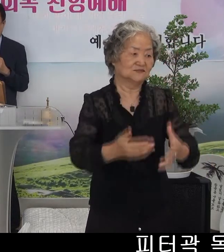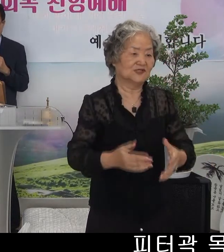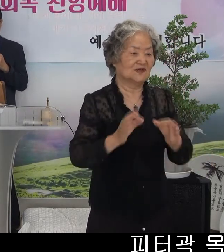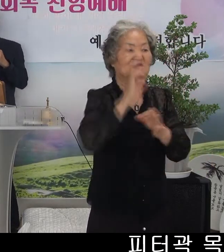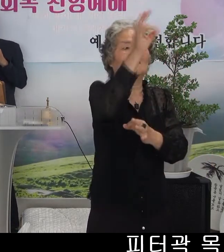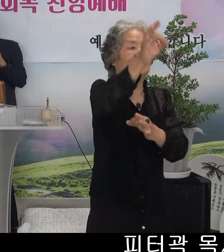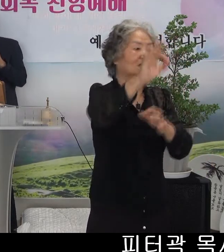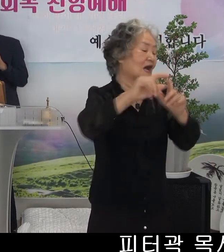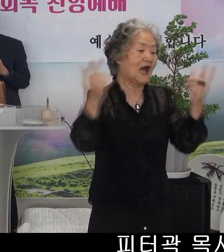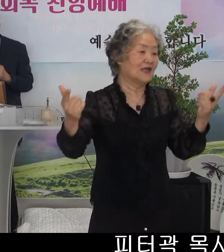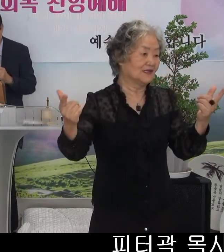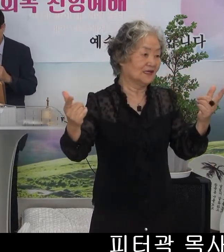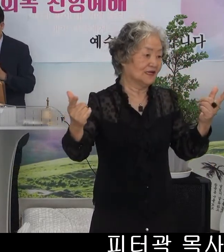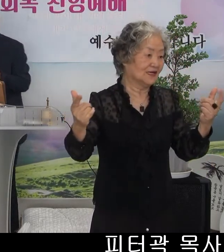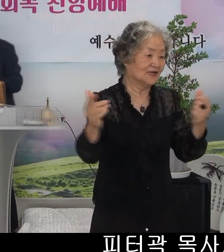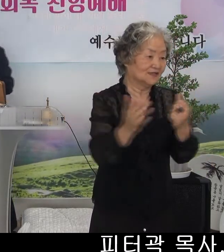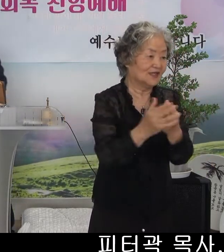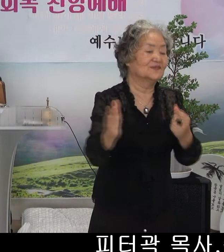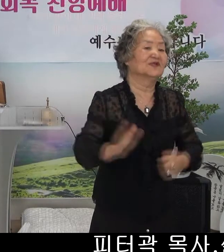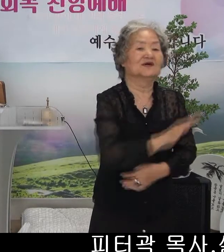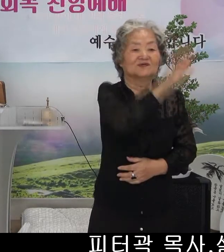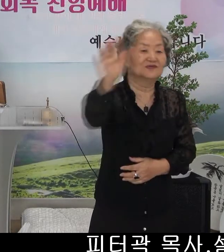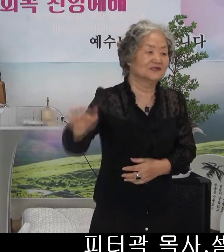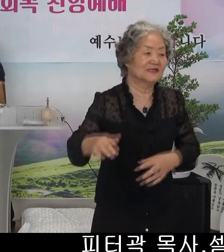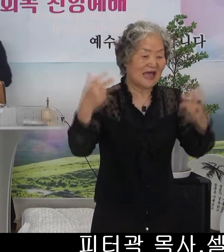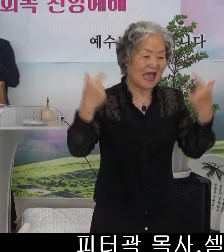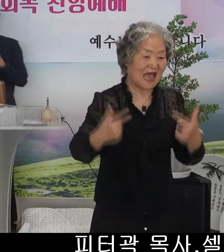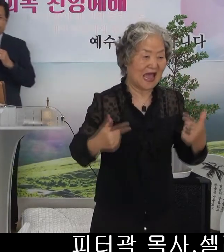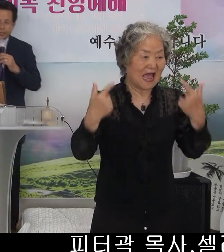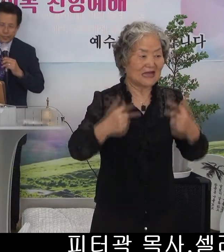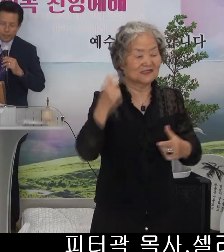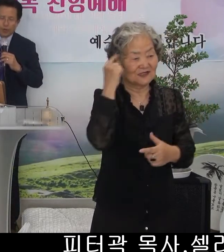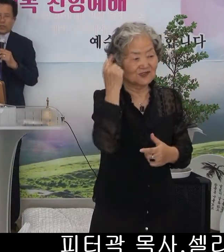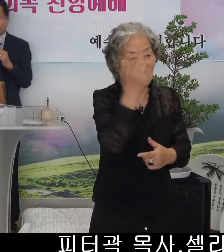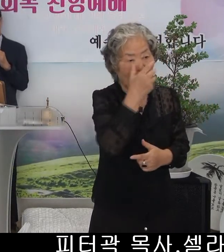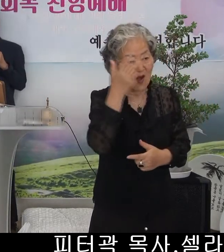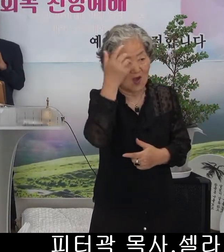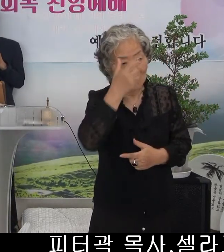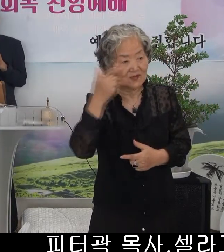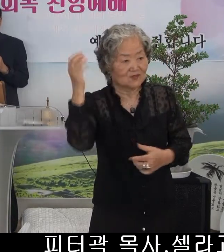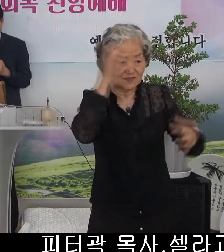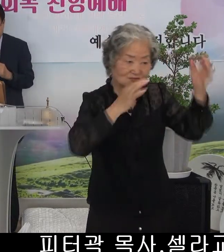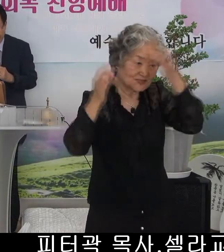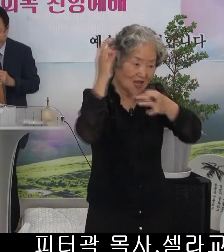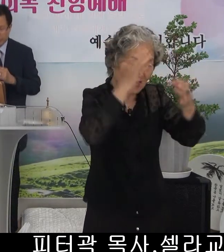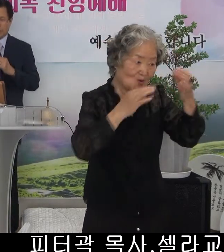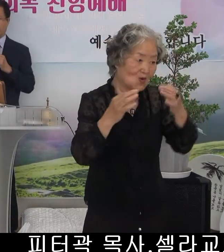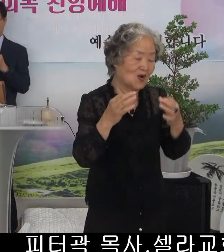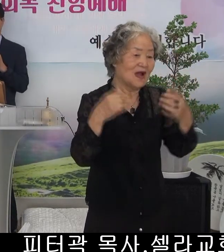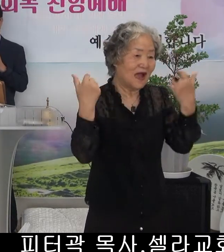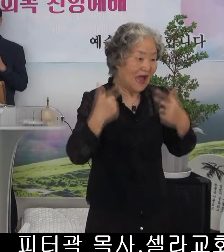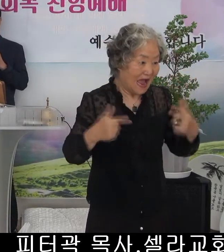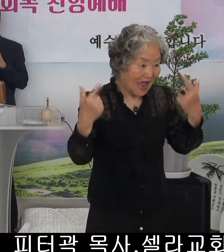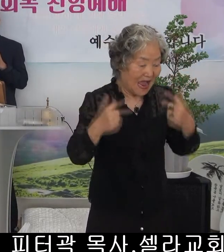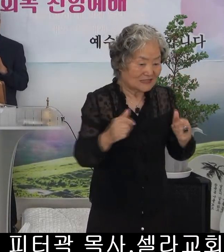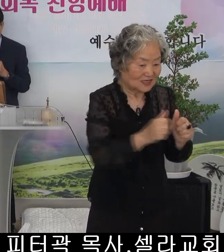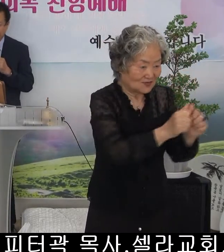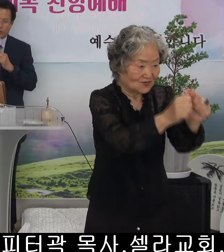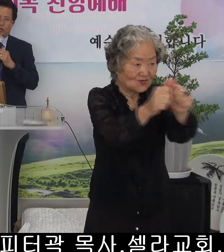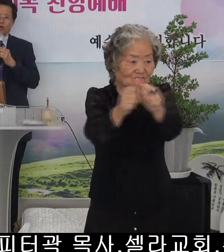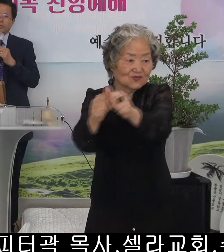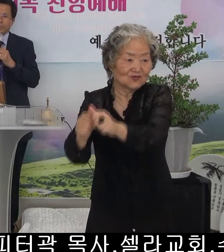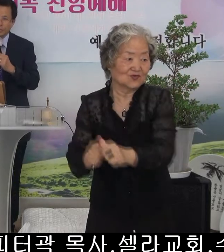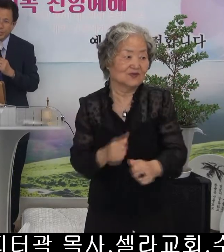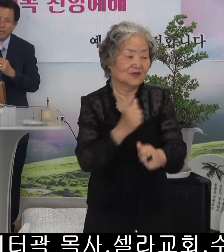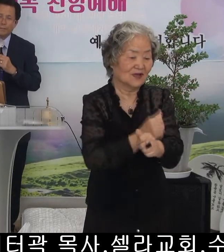성령님을 구하시고 성령님을 찾으시고 성령님을 두드리셔서 성령님과 통해서 아버지 하는 뜻대로 우리가 살아가야